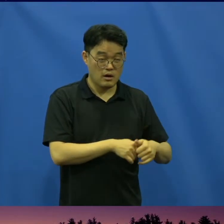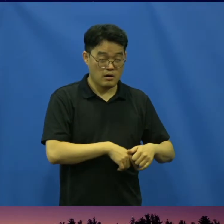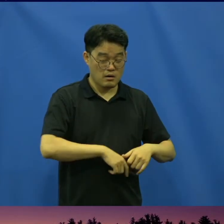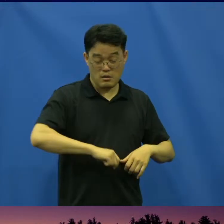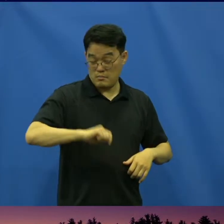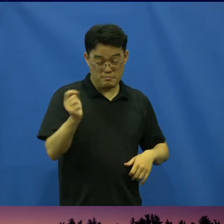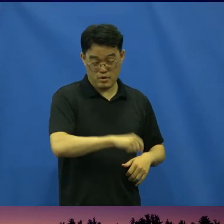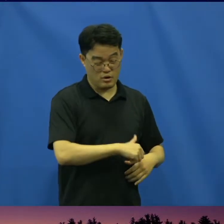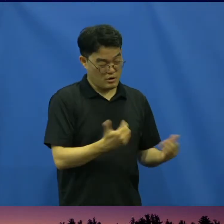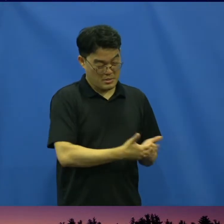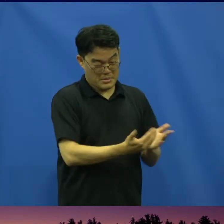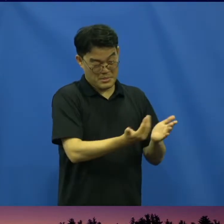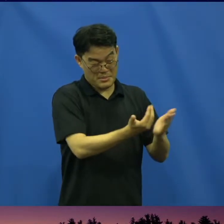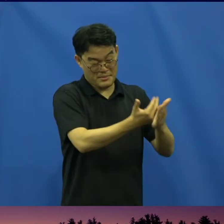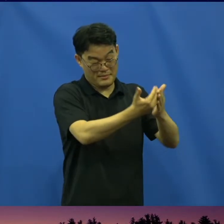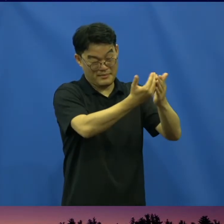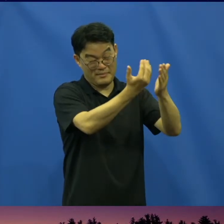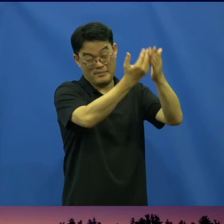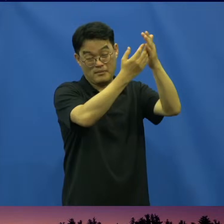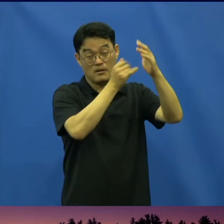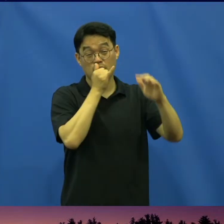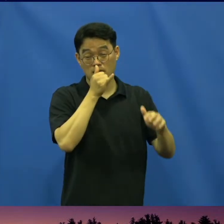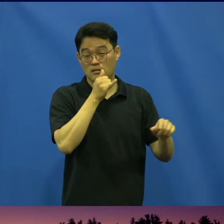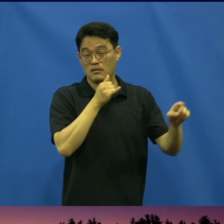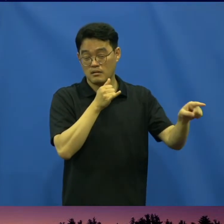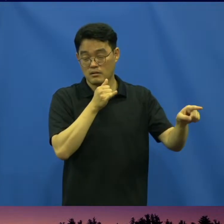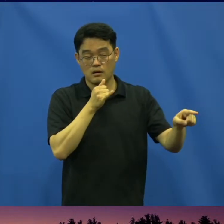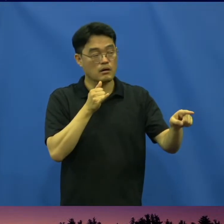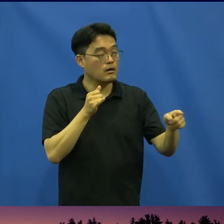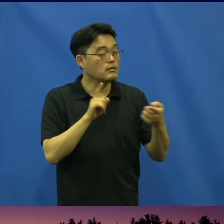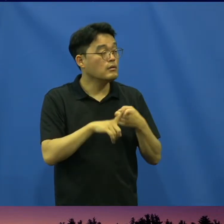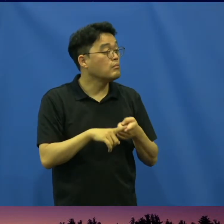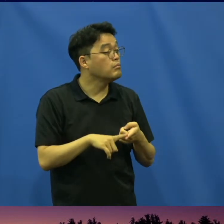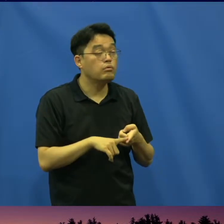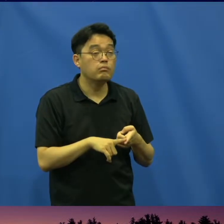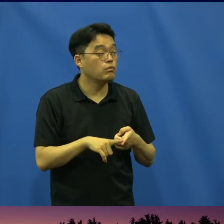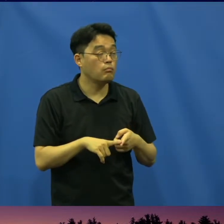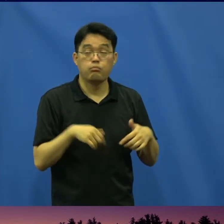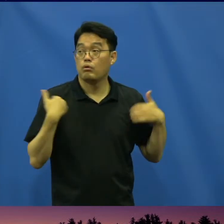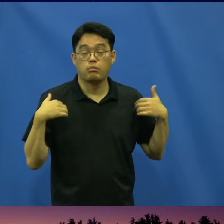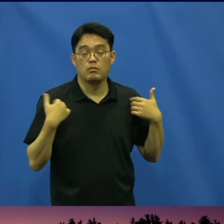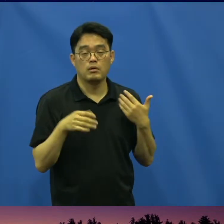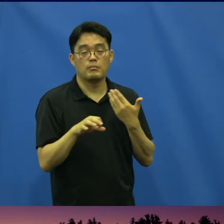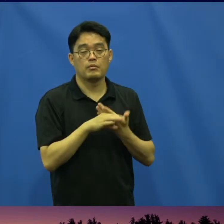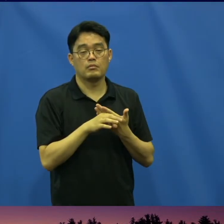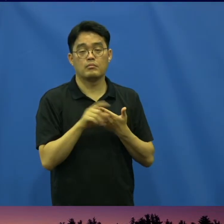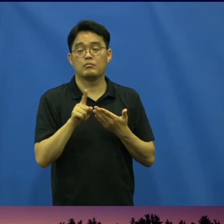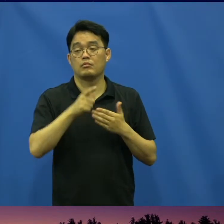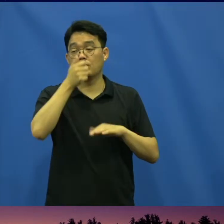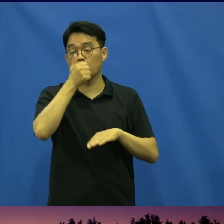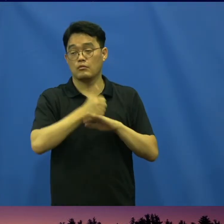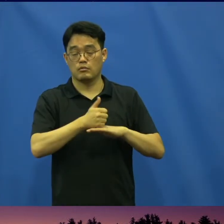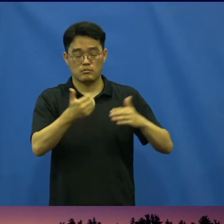수 없을 만큼 끝까지 가요. 그런데 그걸 못 따라간 사람은 완전히 도태되는.